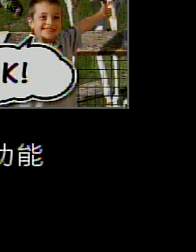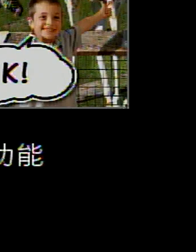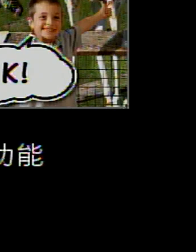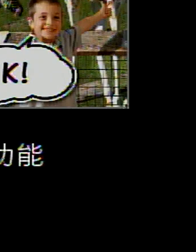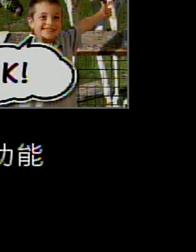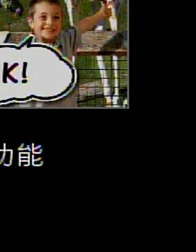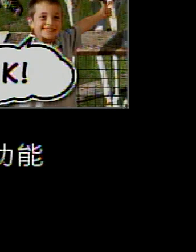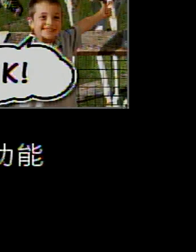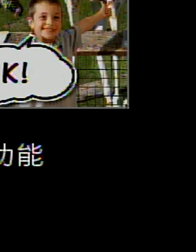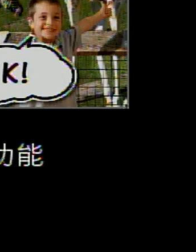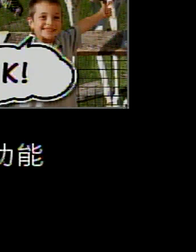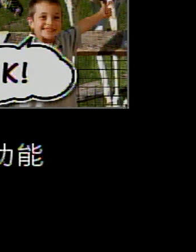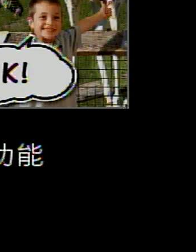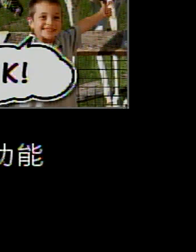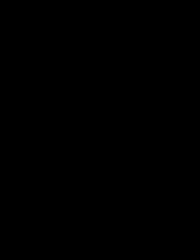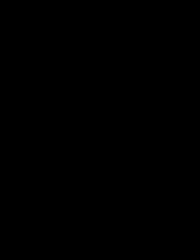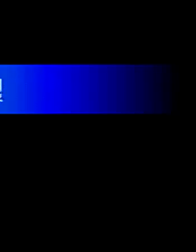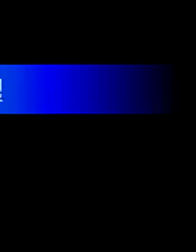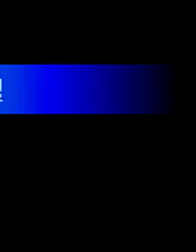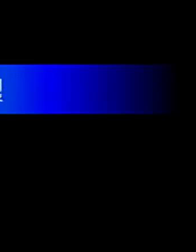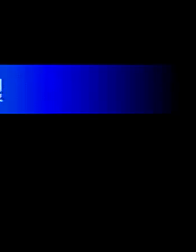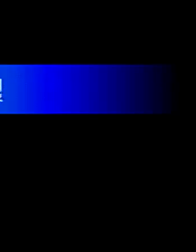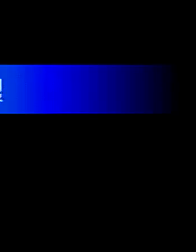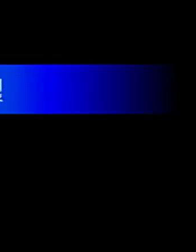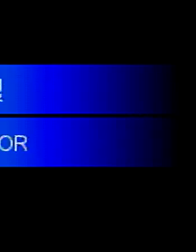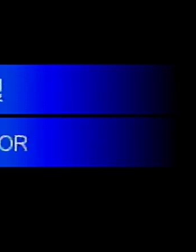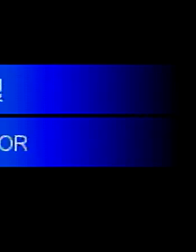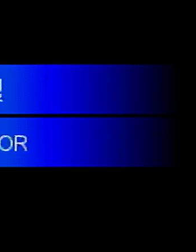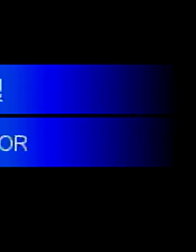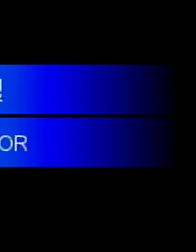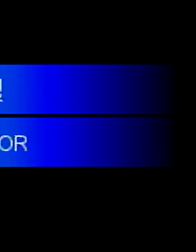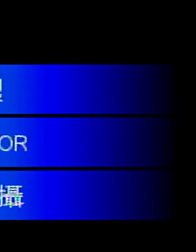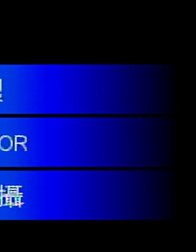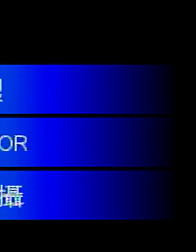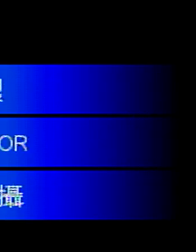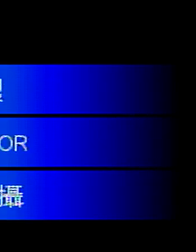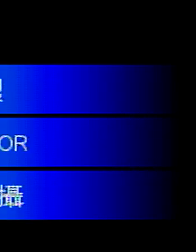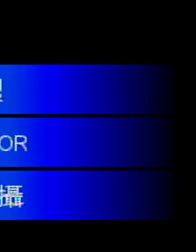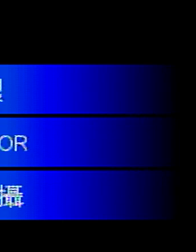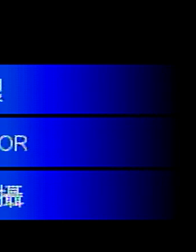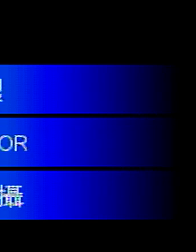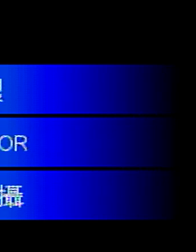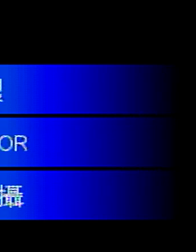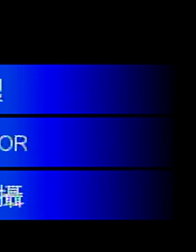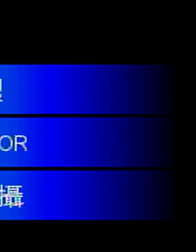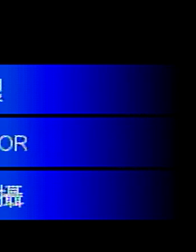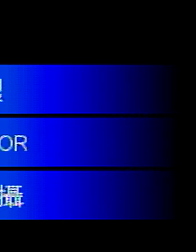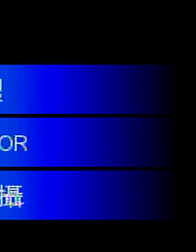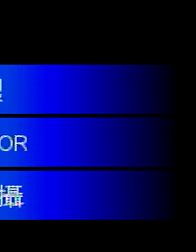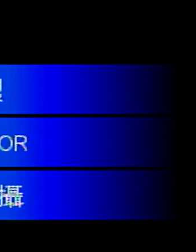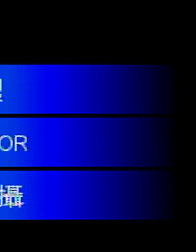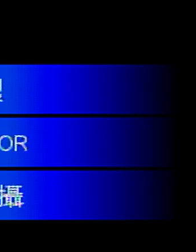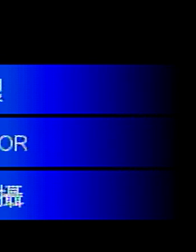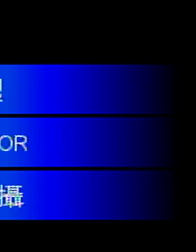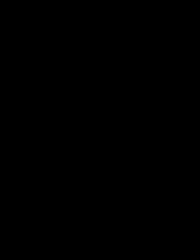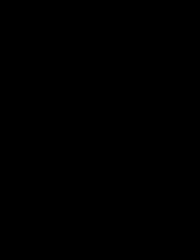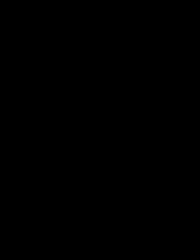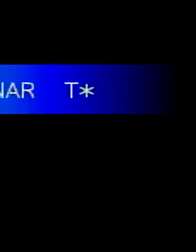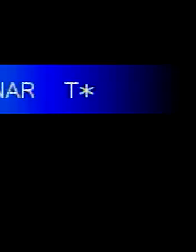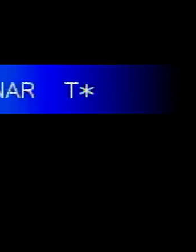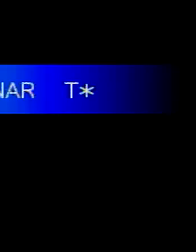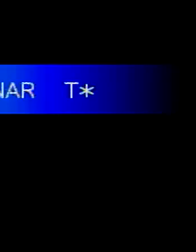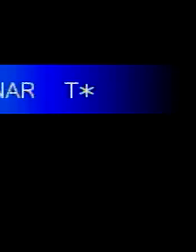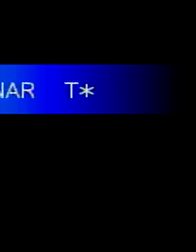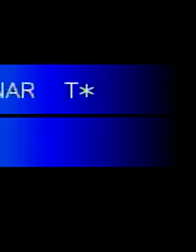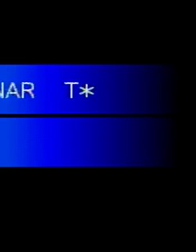为终止经营，那而且去停播基本频道的话，这一种就是用快筛就可